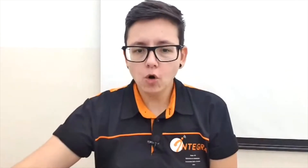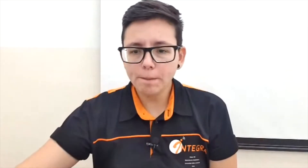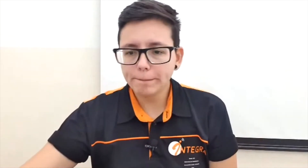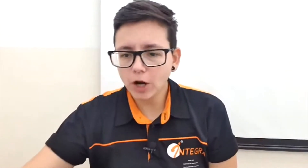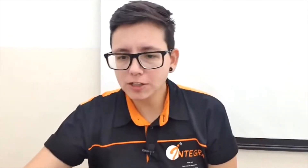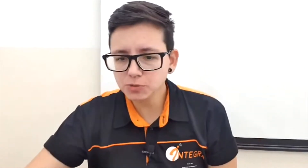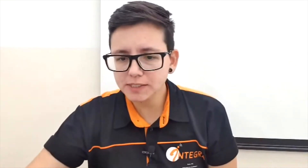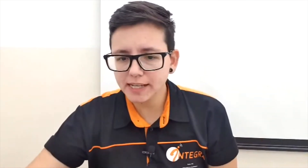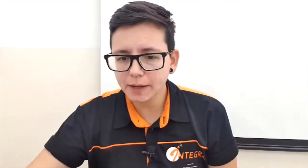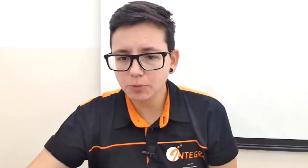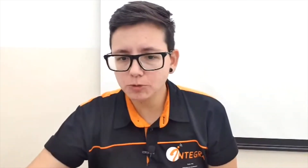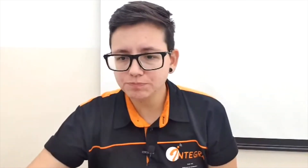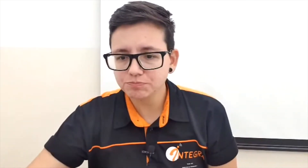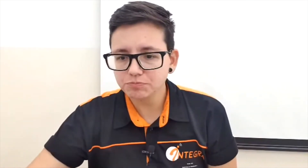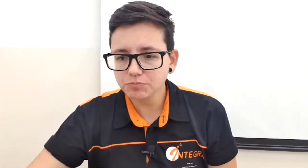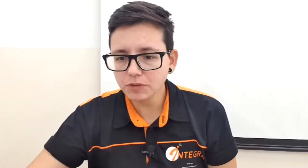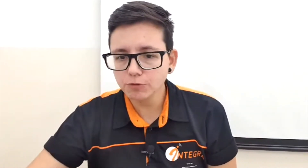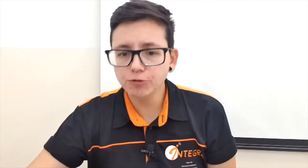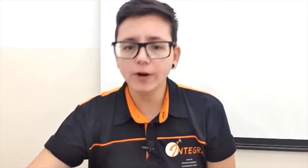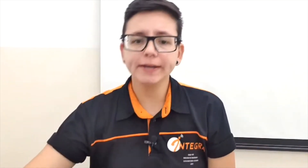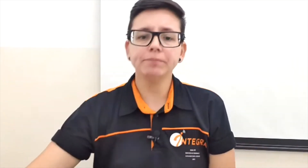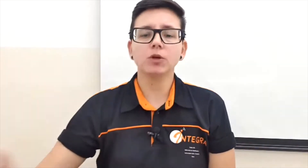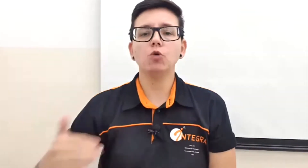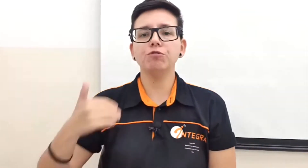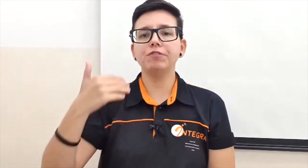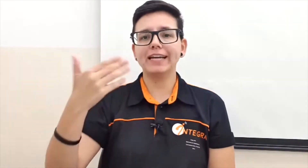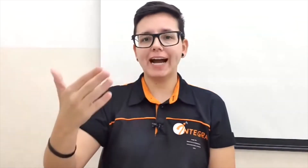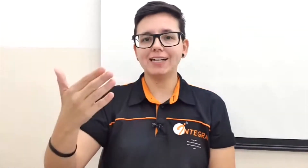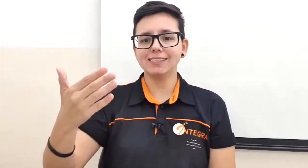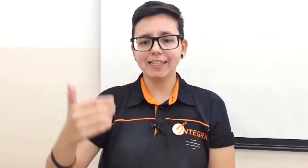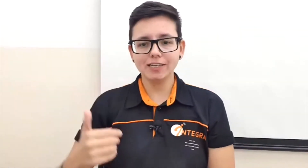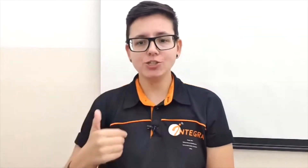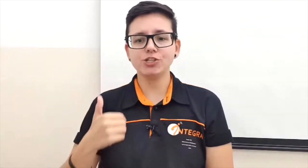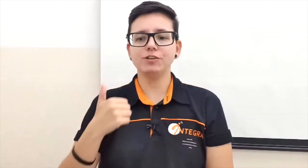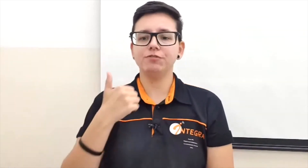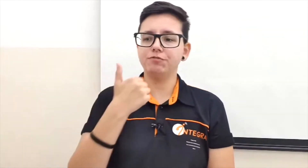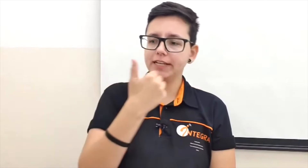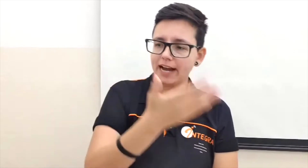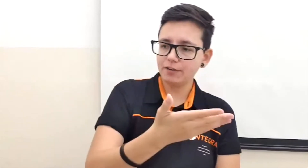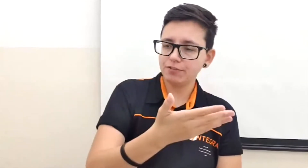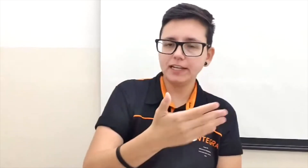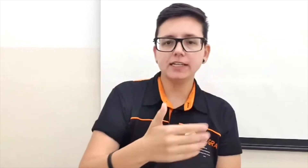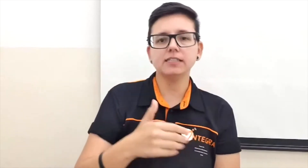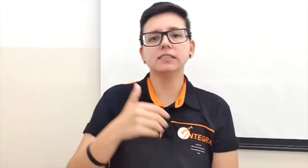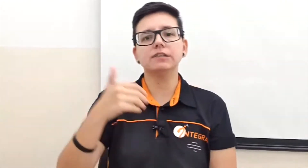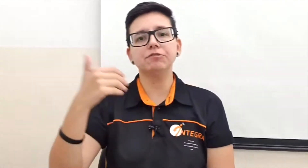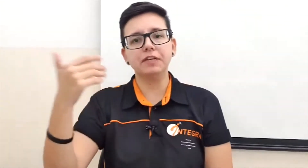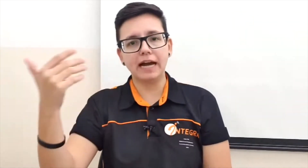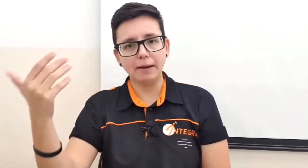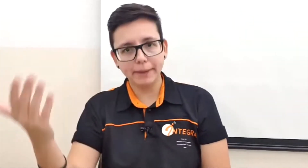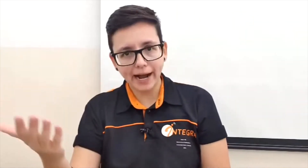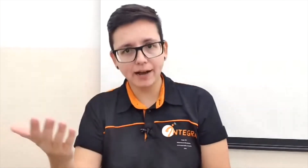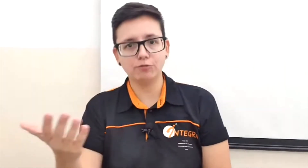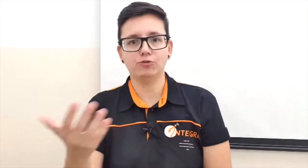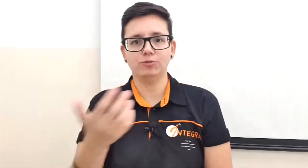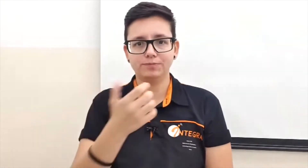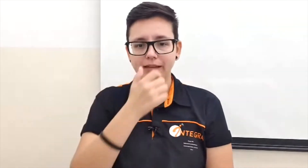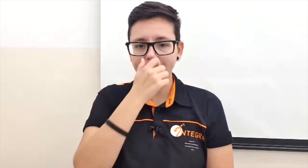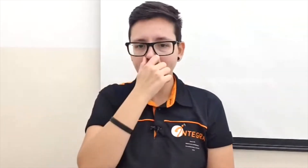O próximo exemplo foi o ficar triste, ficar feliz, ficar bravo, né?